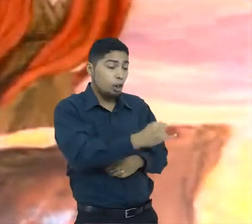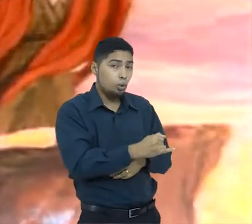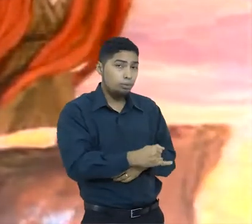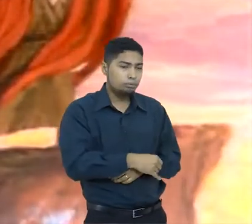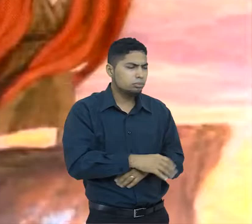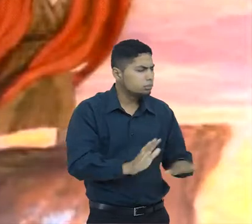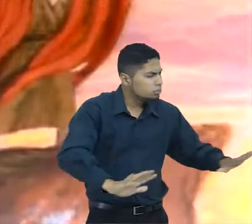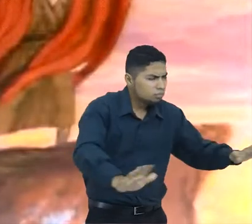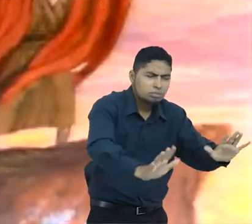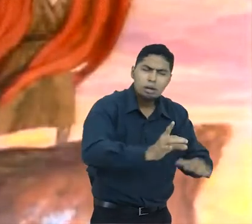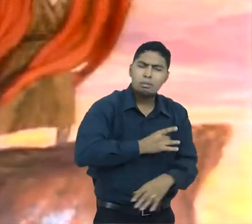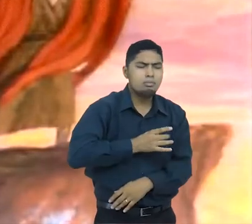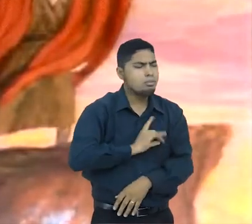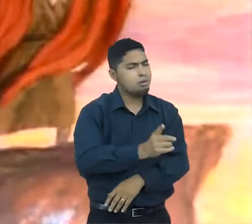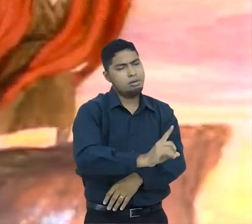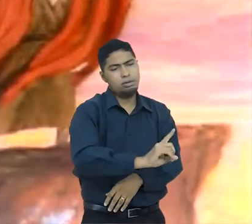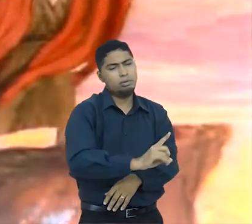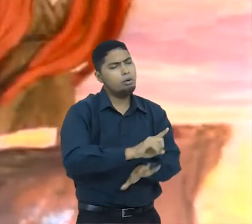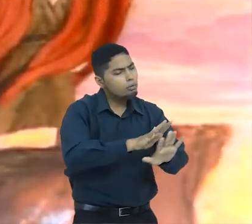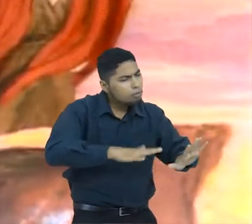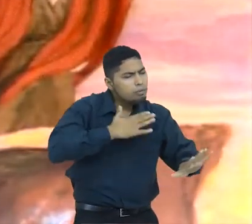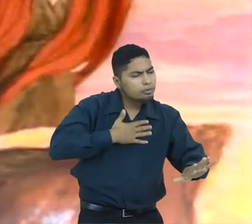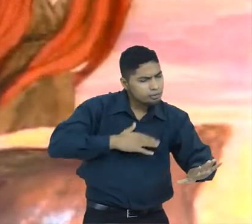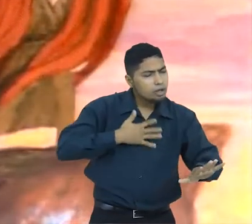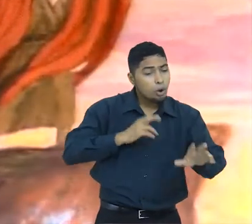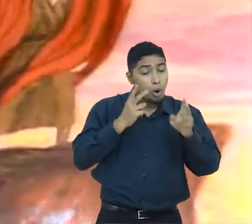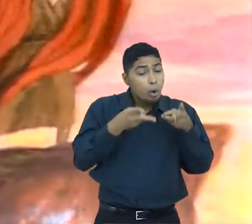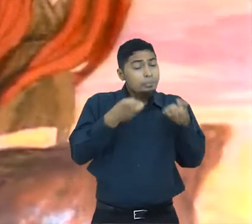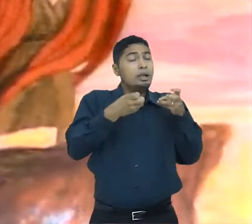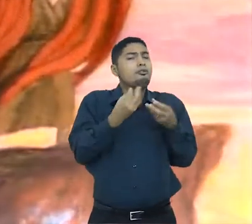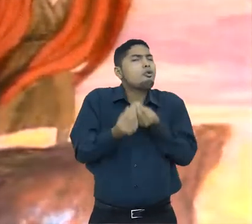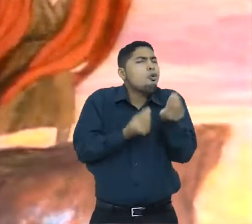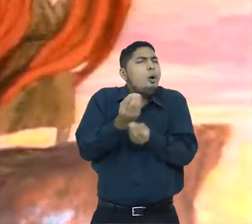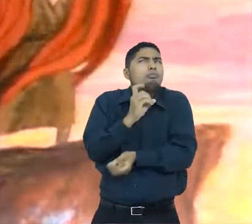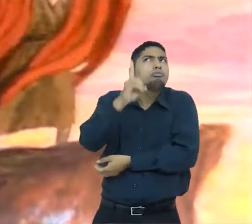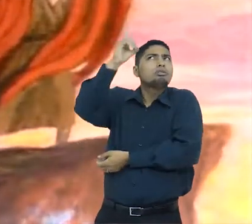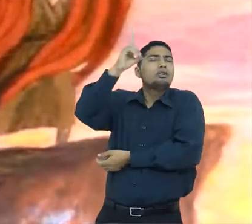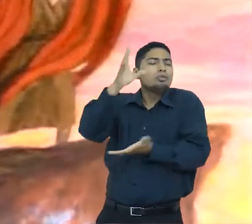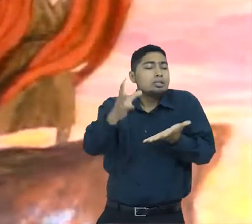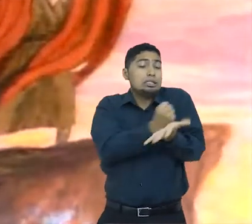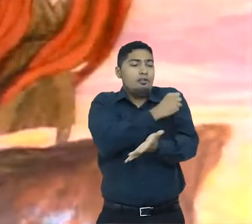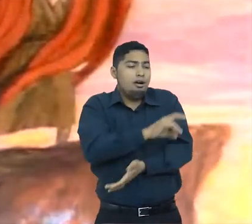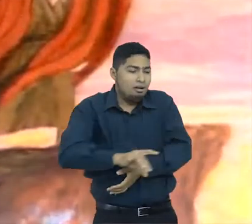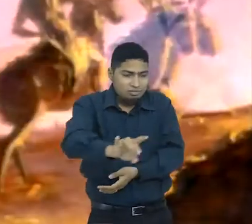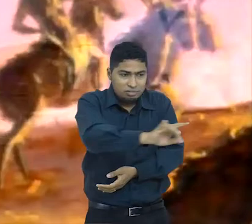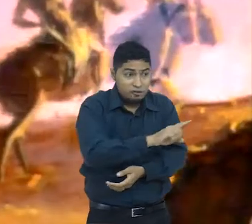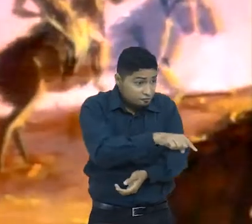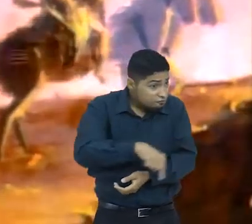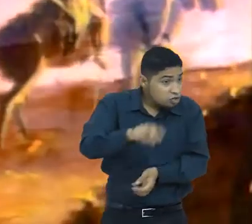povo: Não tenham medo. Fiquem calmos e observem como Deus vai nos salvar. Vocês estão vendo esses